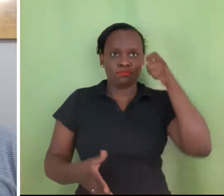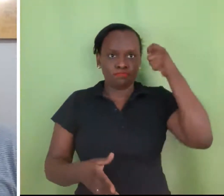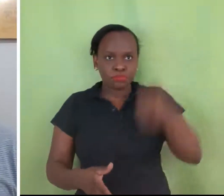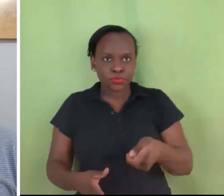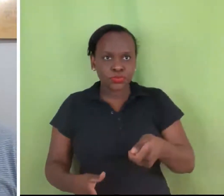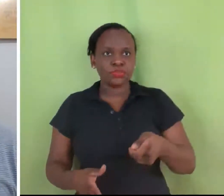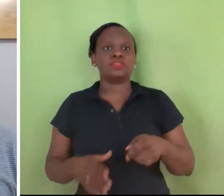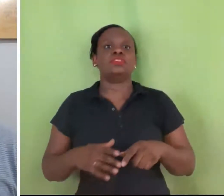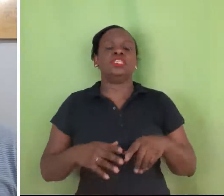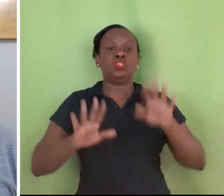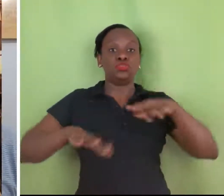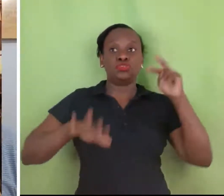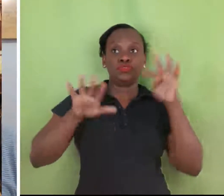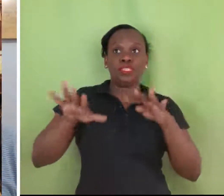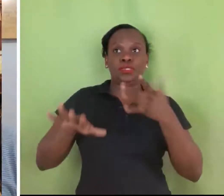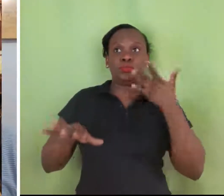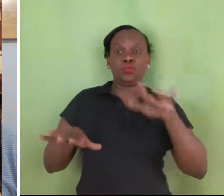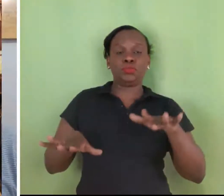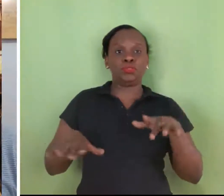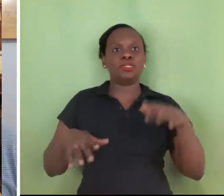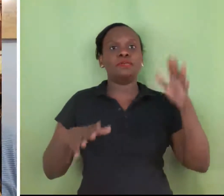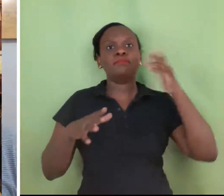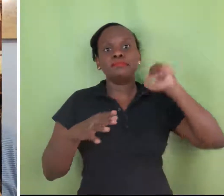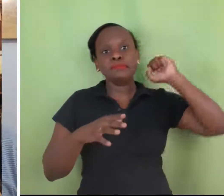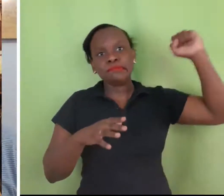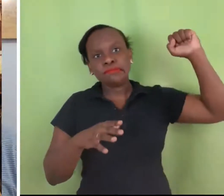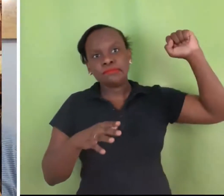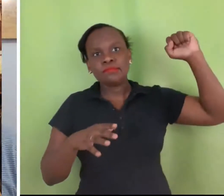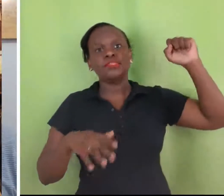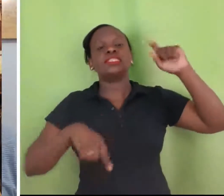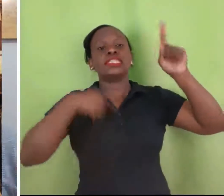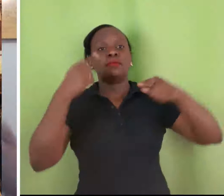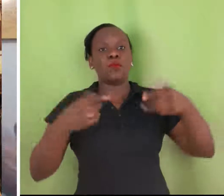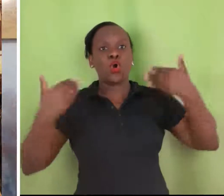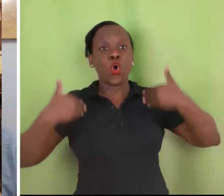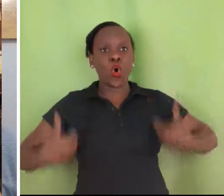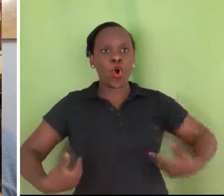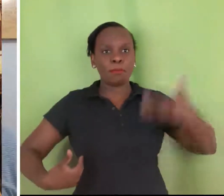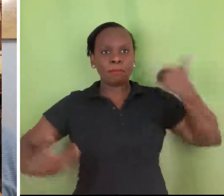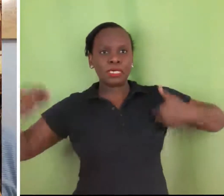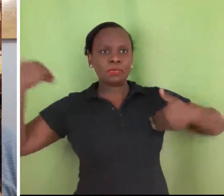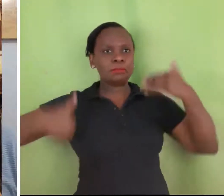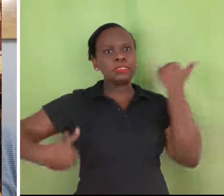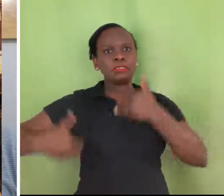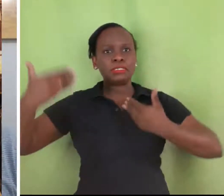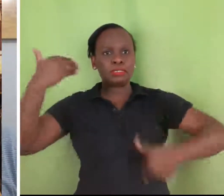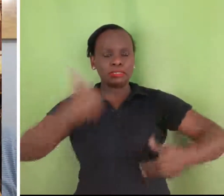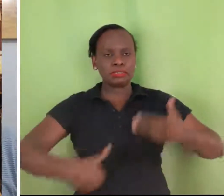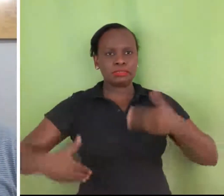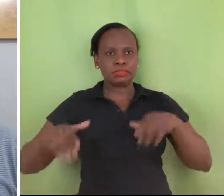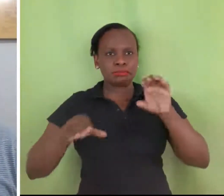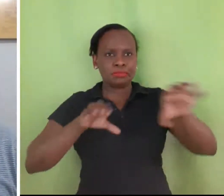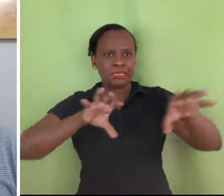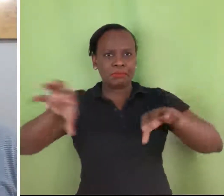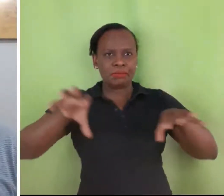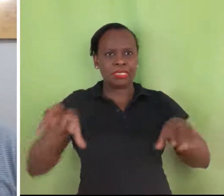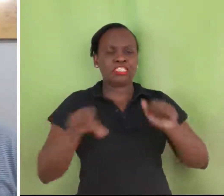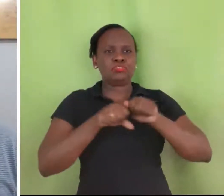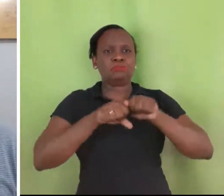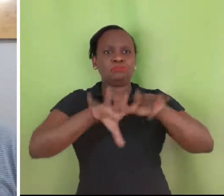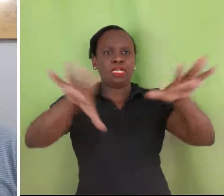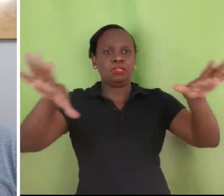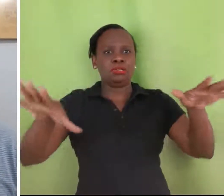foi ser morto na forca e depois o seu corpo foi esquartejado, né, cortado, né, em pedaços, e esses pedaços